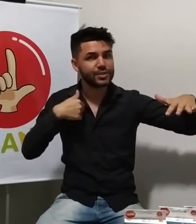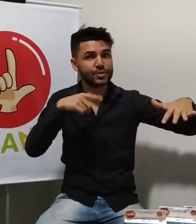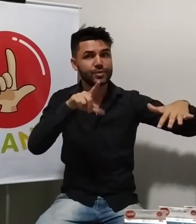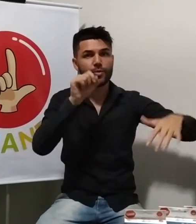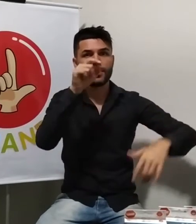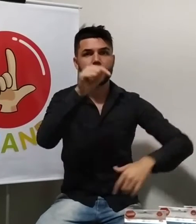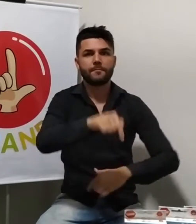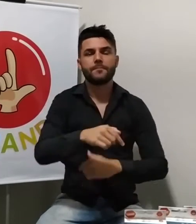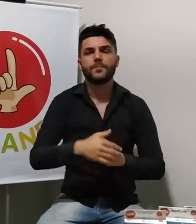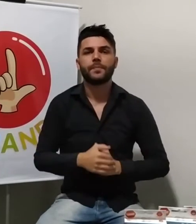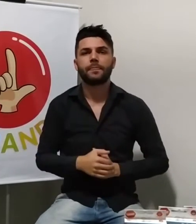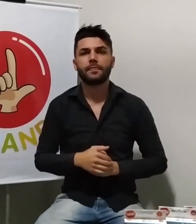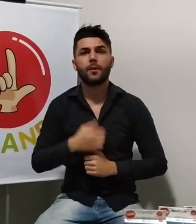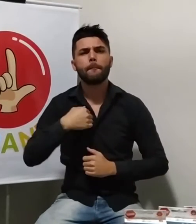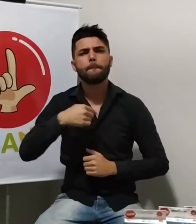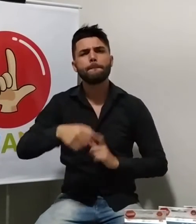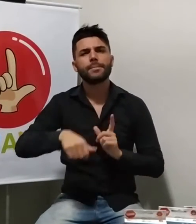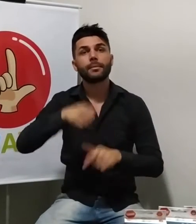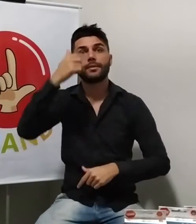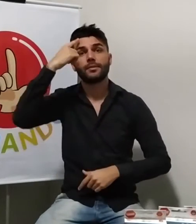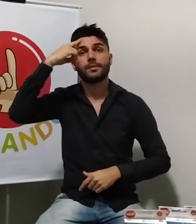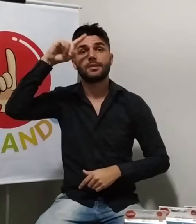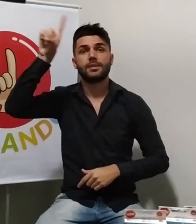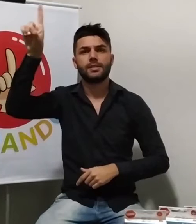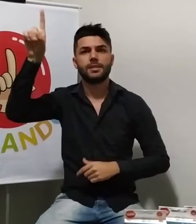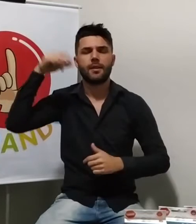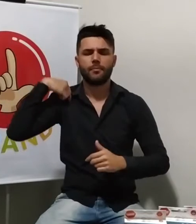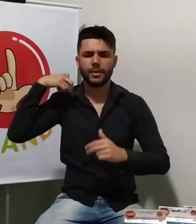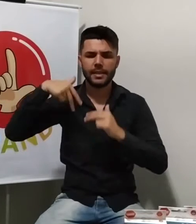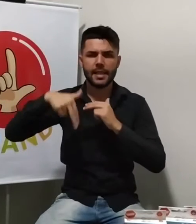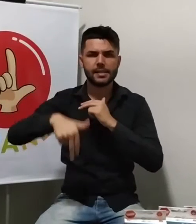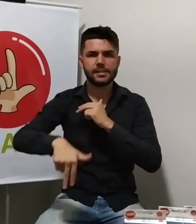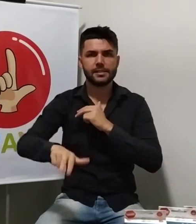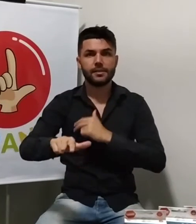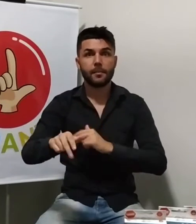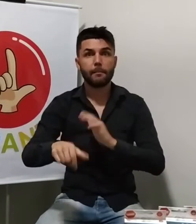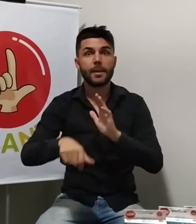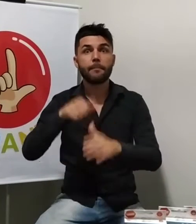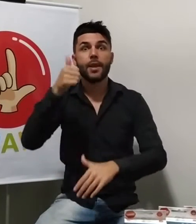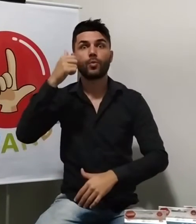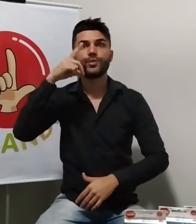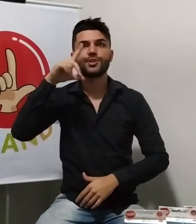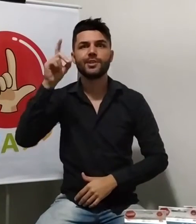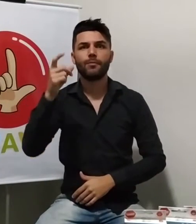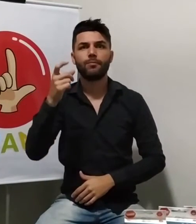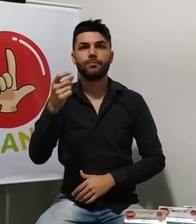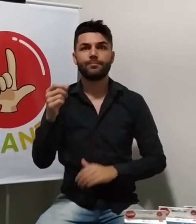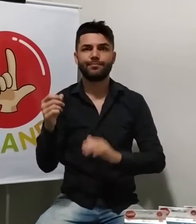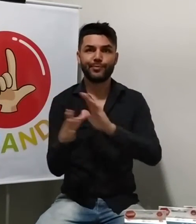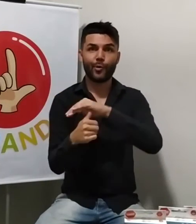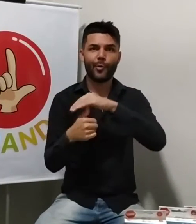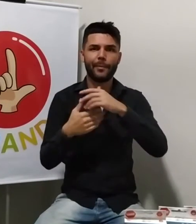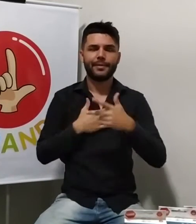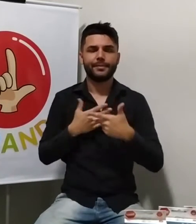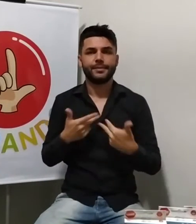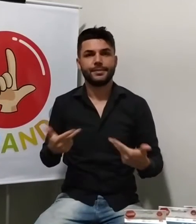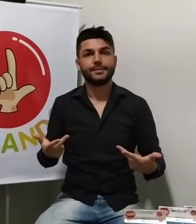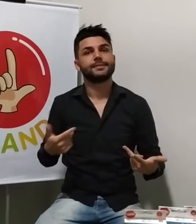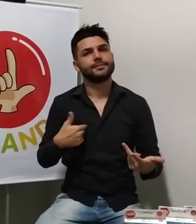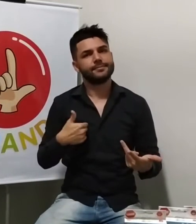praia. Mineiro faz muito disso, né? A primeira vez que o mineiro vai pra praia é assim, o cara dobra a calça e vai entrar no mar. E eu acho que o cara olhou ali de longe e falou,